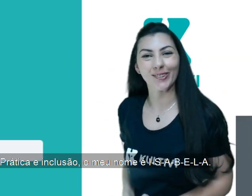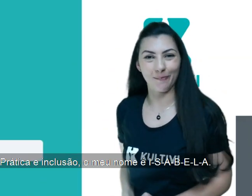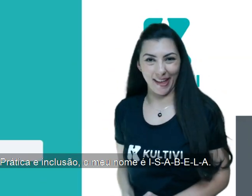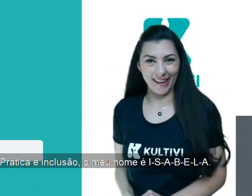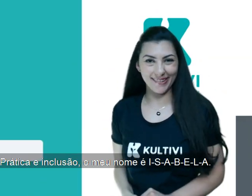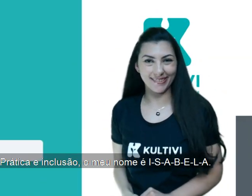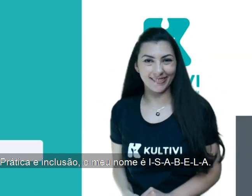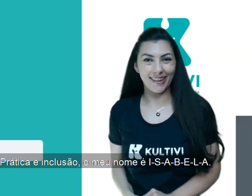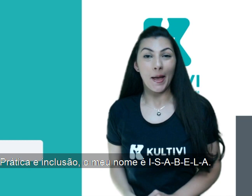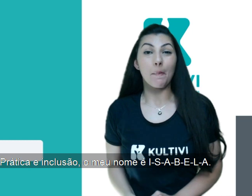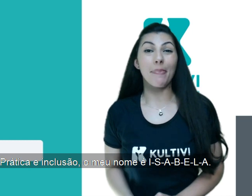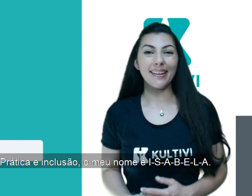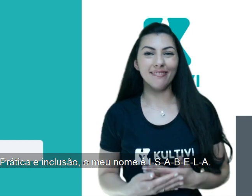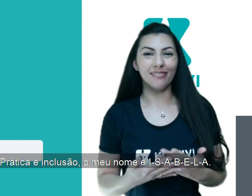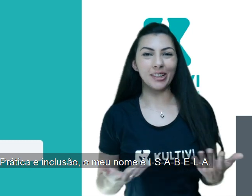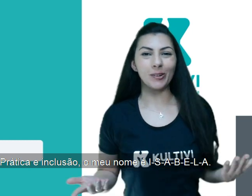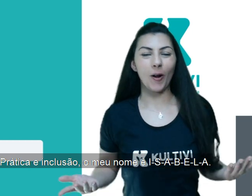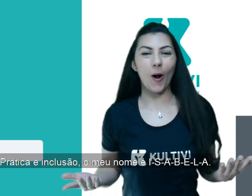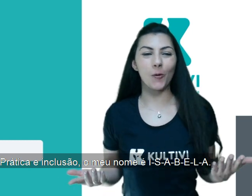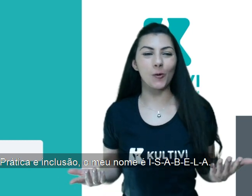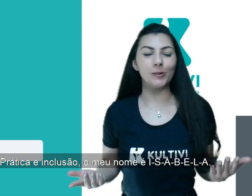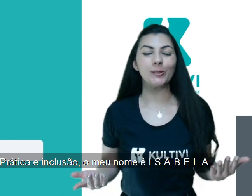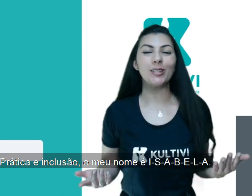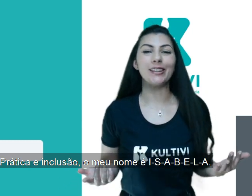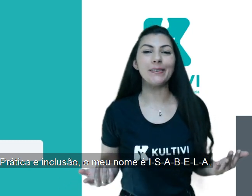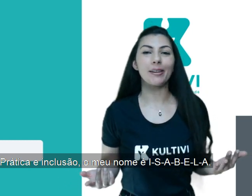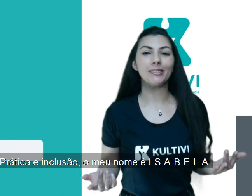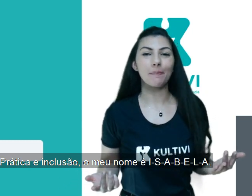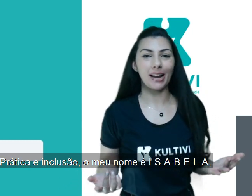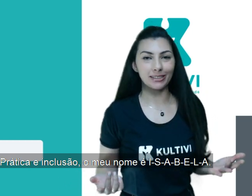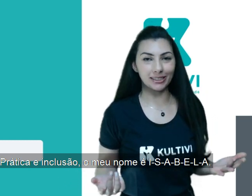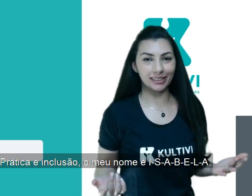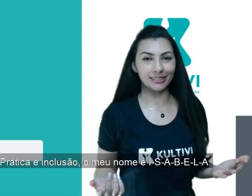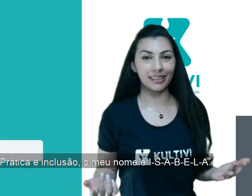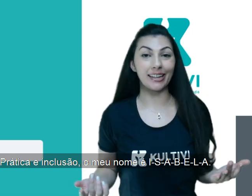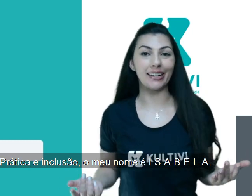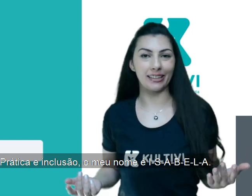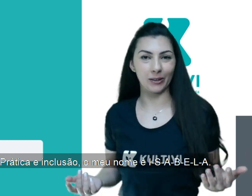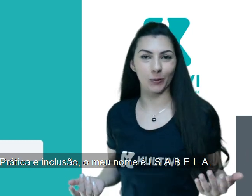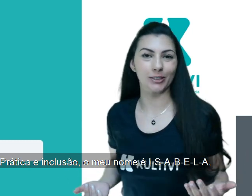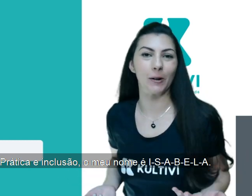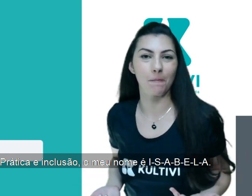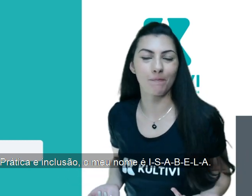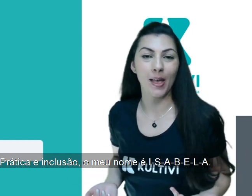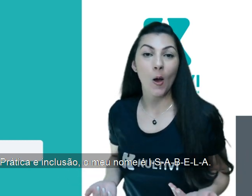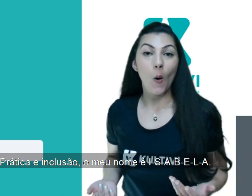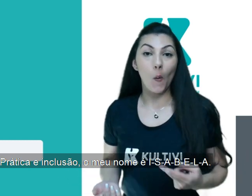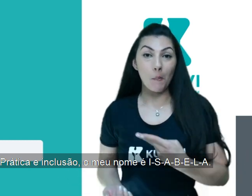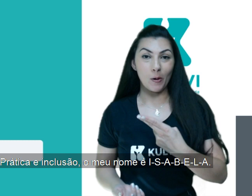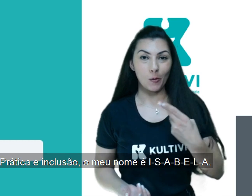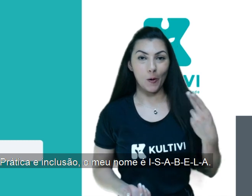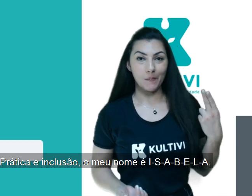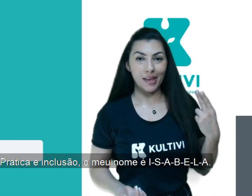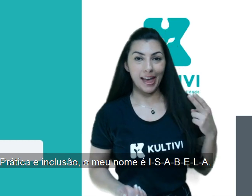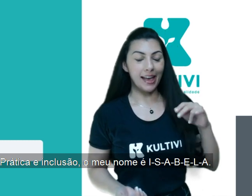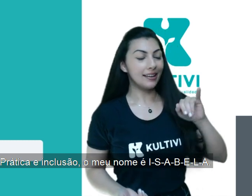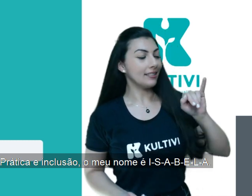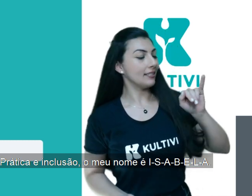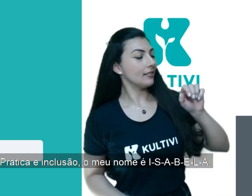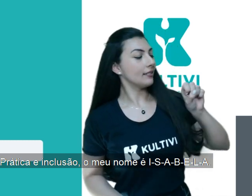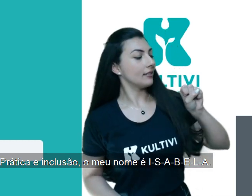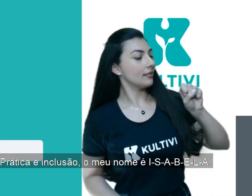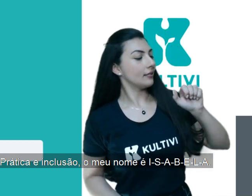Olá, tudo bem? Bem-vindo ao curso Libras, Prática e Inclusão. O meu nome